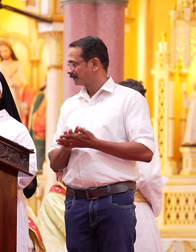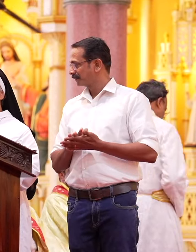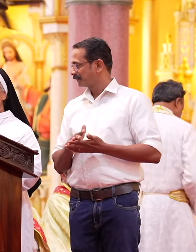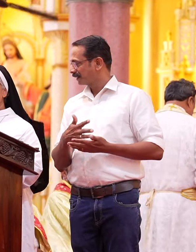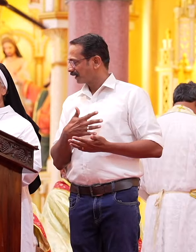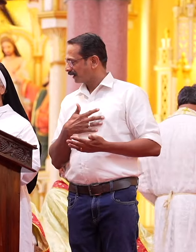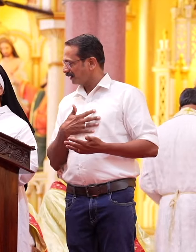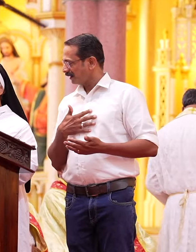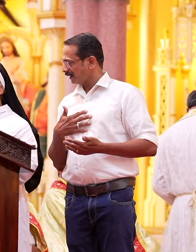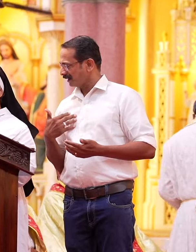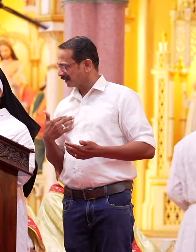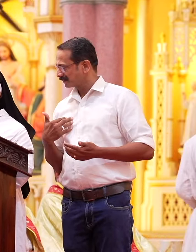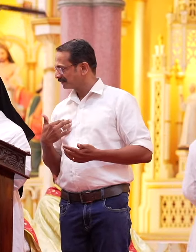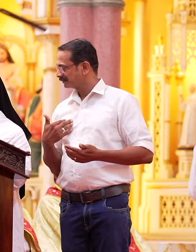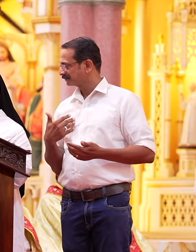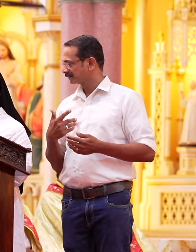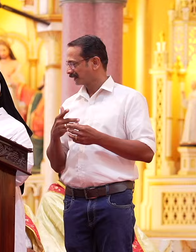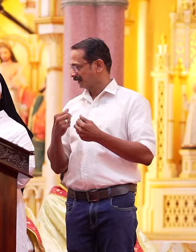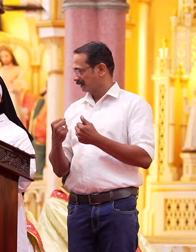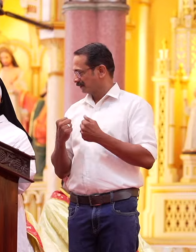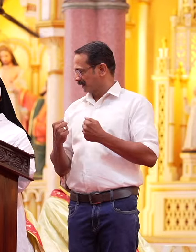ദൈവിക കാര്യങ്ങൾക്ക് നിയമിക്കപ്പെടുന്നത്